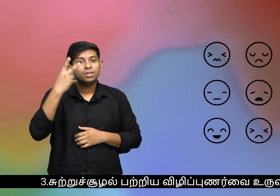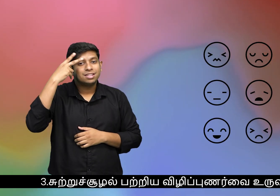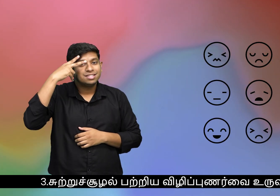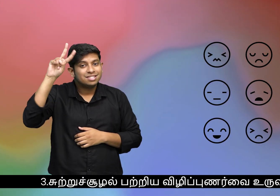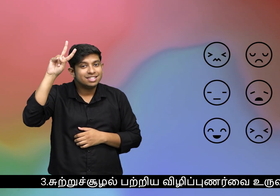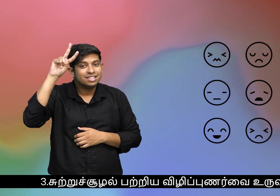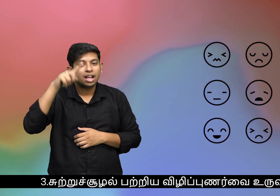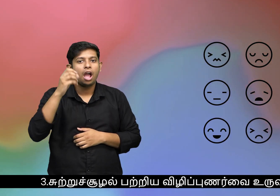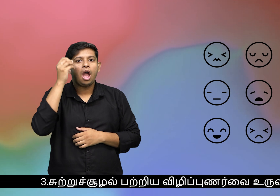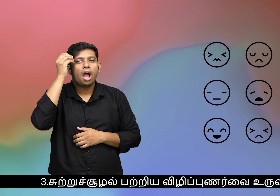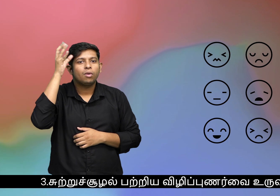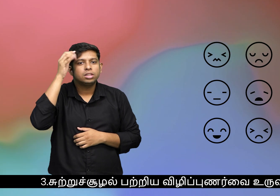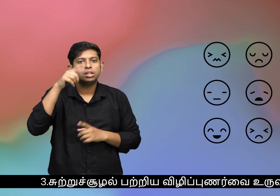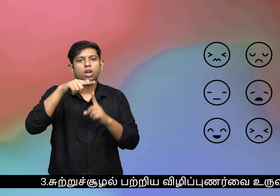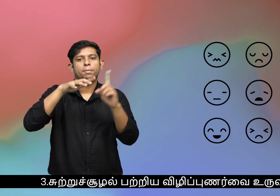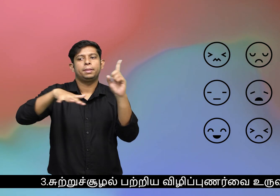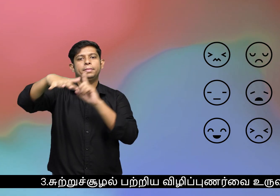சுற்றுச்சூழல் பற்றிய விழிப்புணர்வை உருவாக்குகிறது.